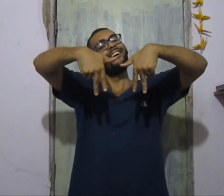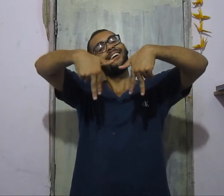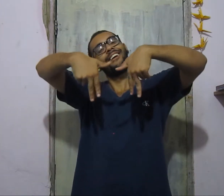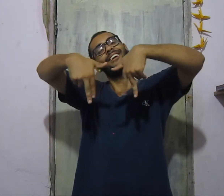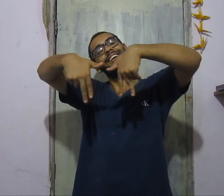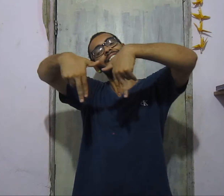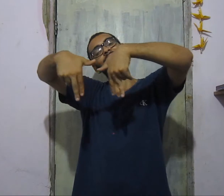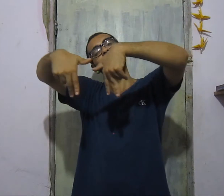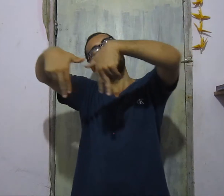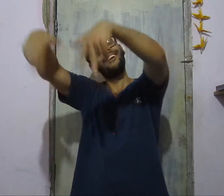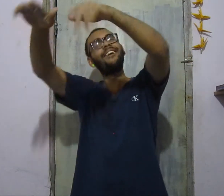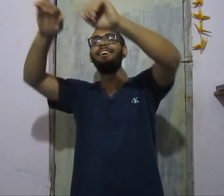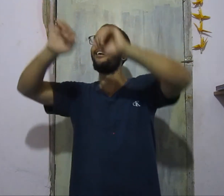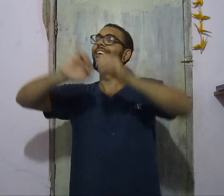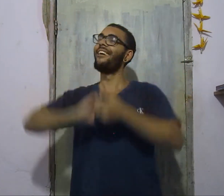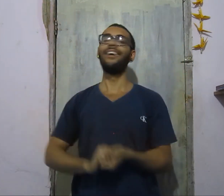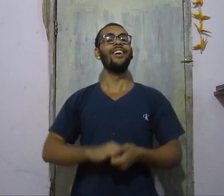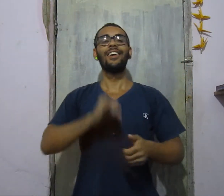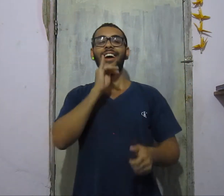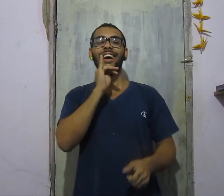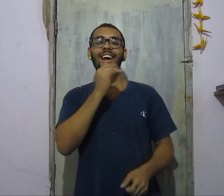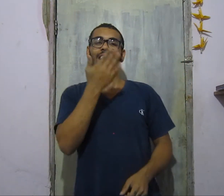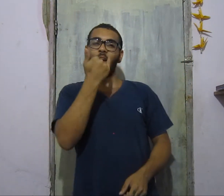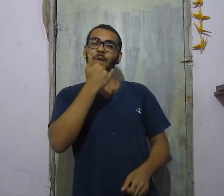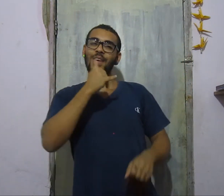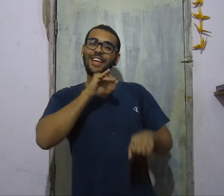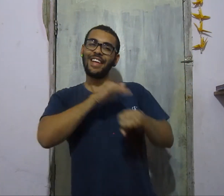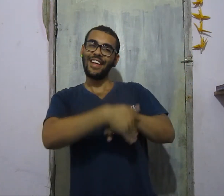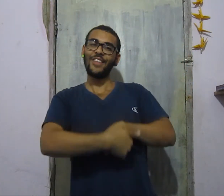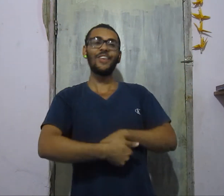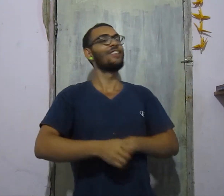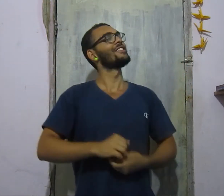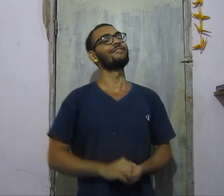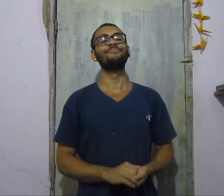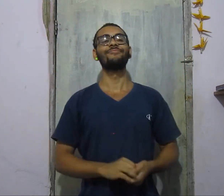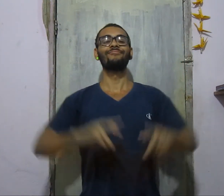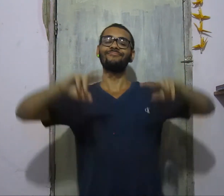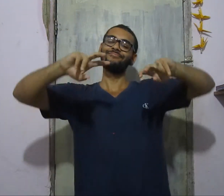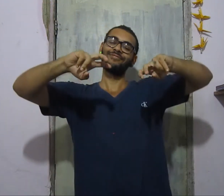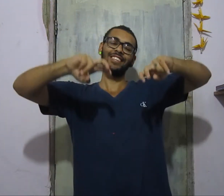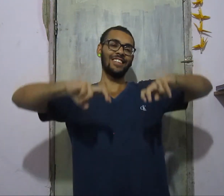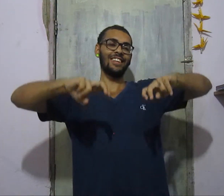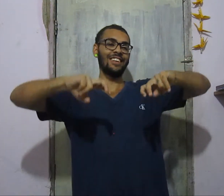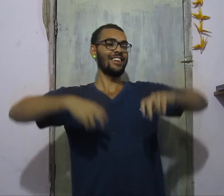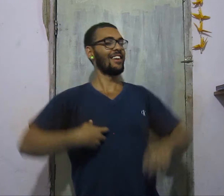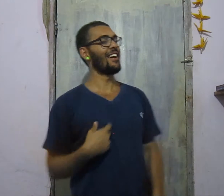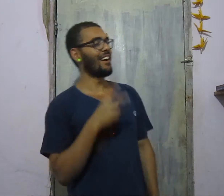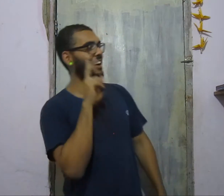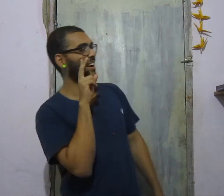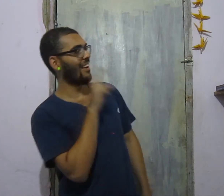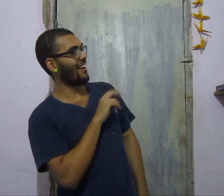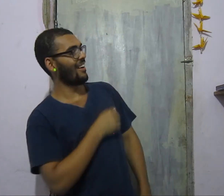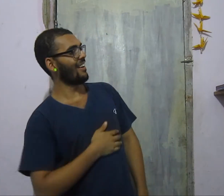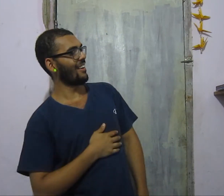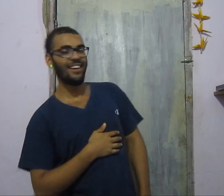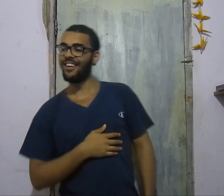juntos. E aí fala, eles foram juntos. E aí eles foram jantar e sentaram um na frente do outro e ficavam